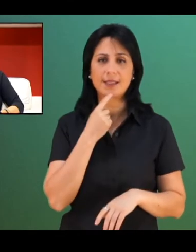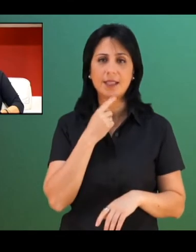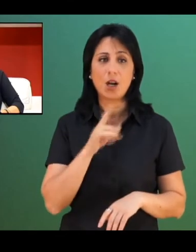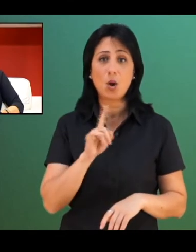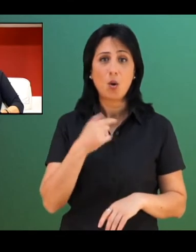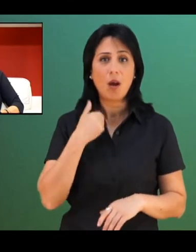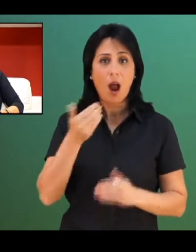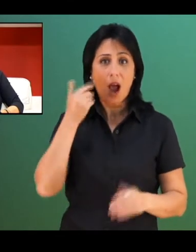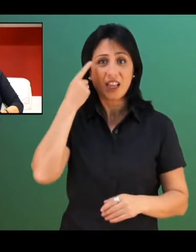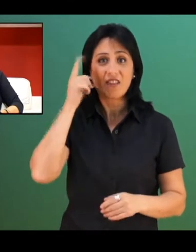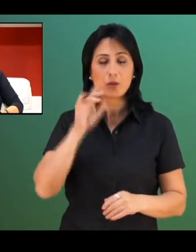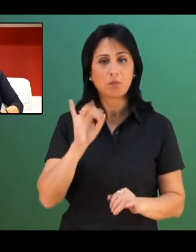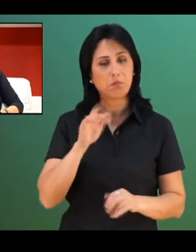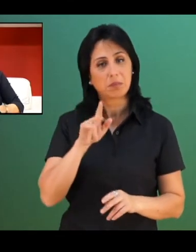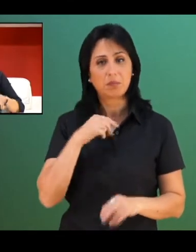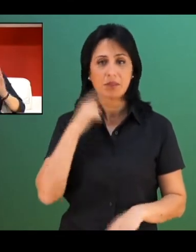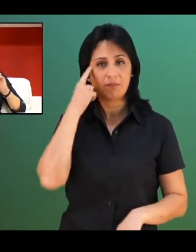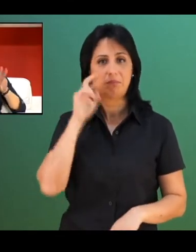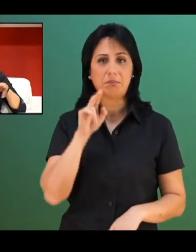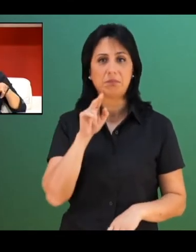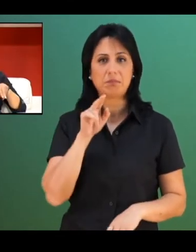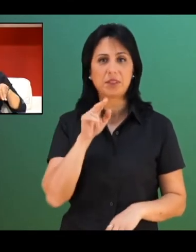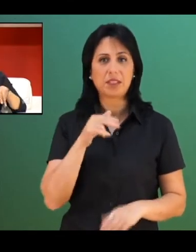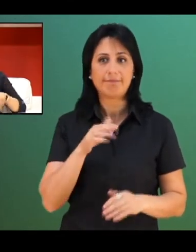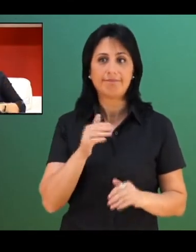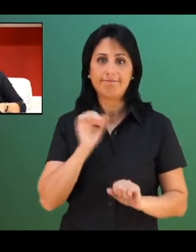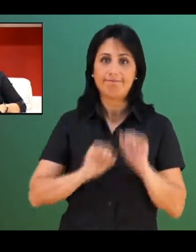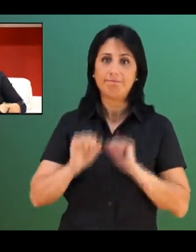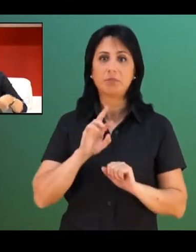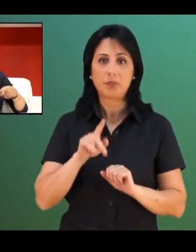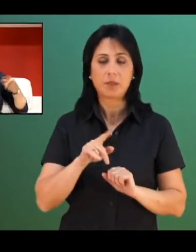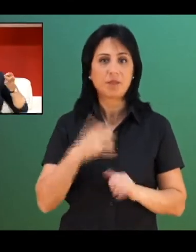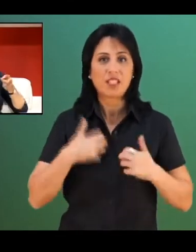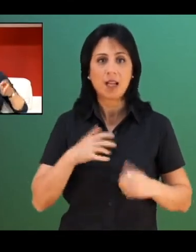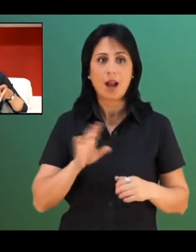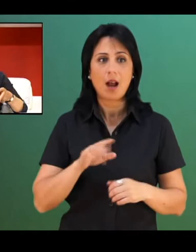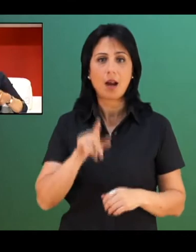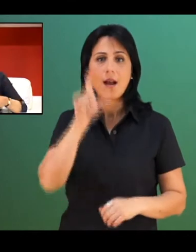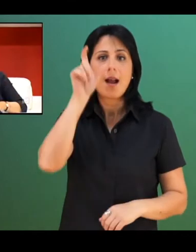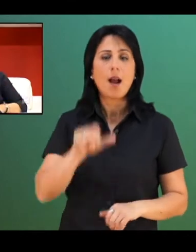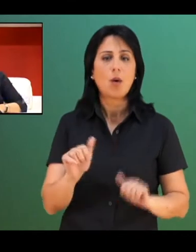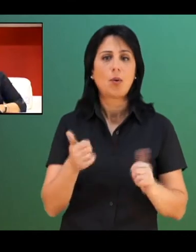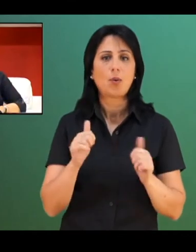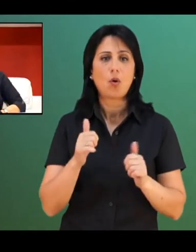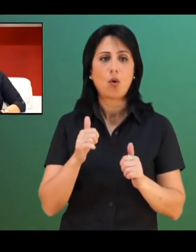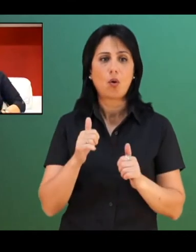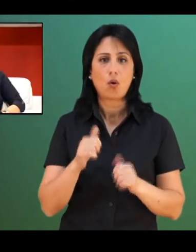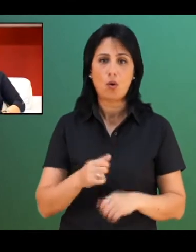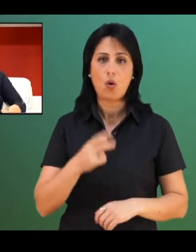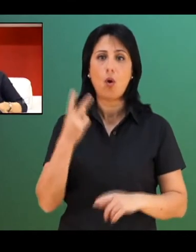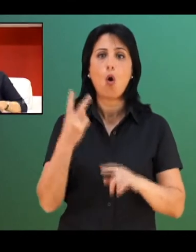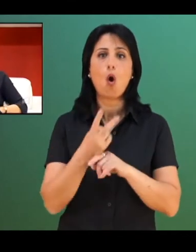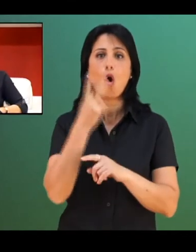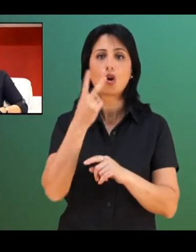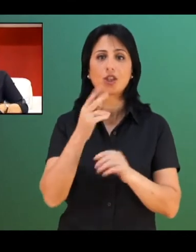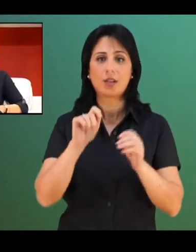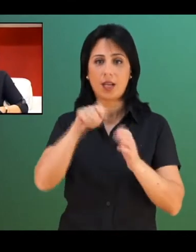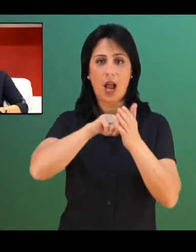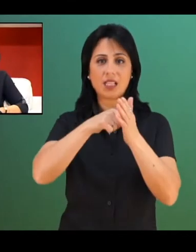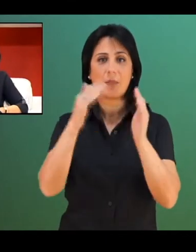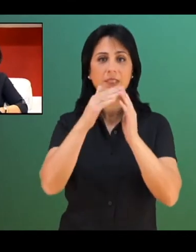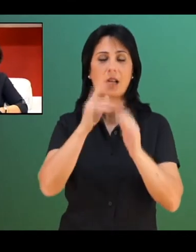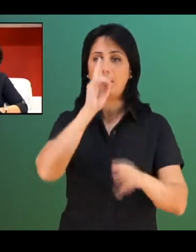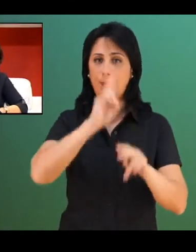იმიტომ რომ ტიპი არის როგორი. უკვე ორჯერ დაკარგა სახლის გასაღები. მაცი ვარში კატა შესვა ჩემი ჩემი